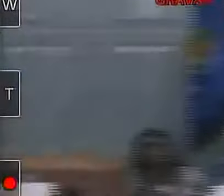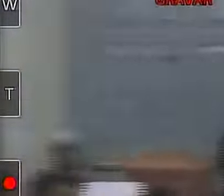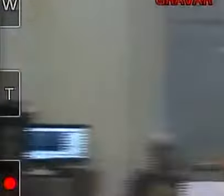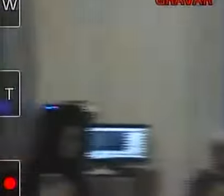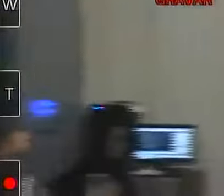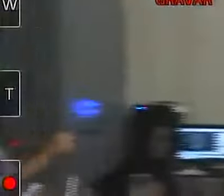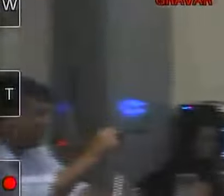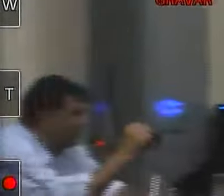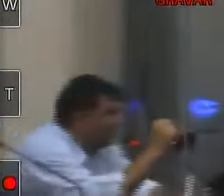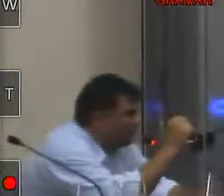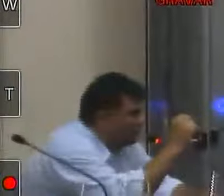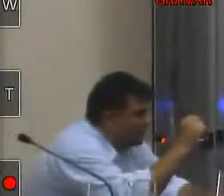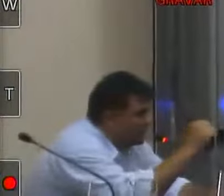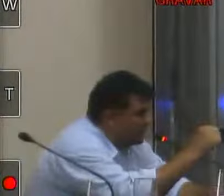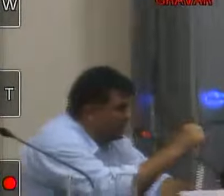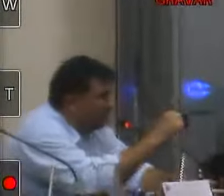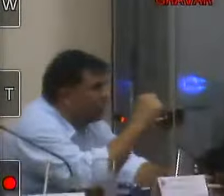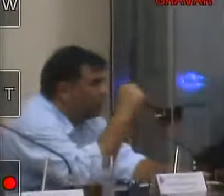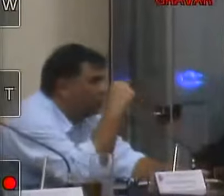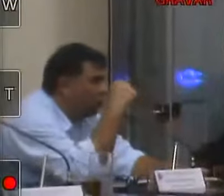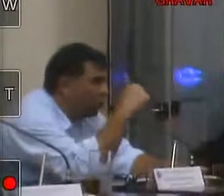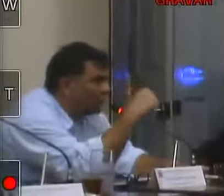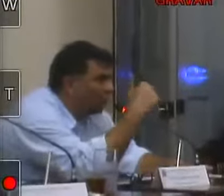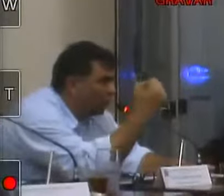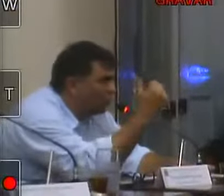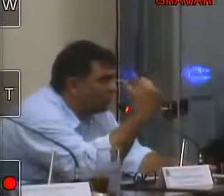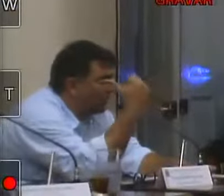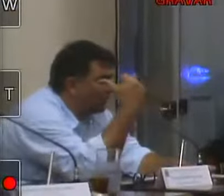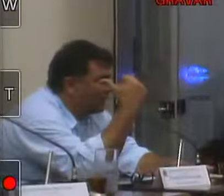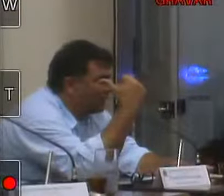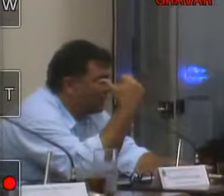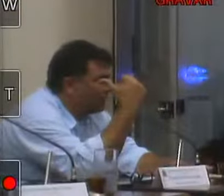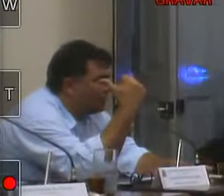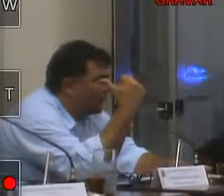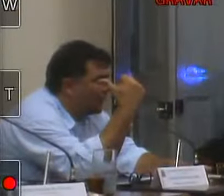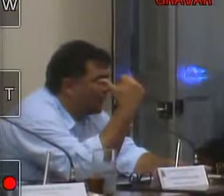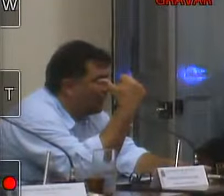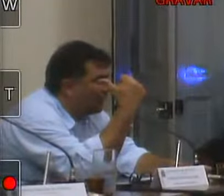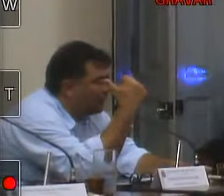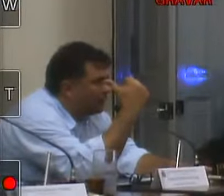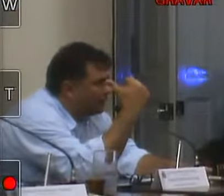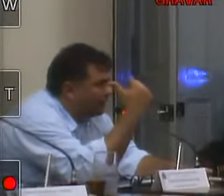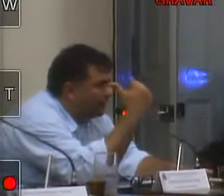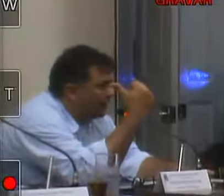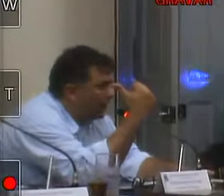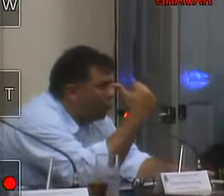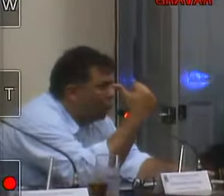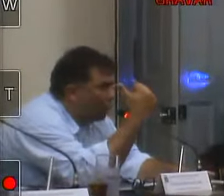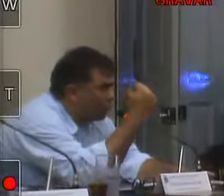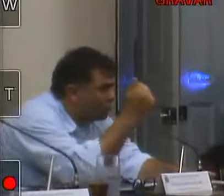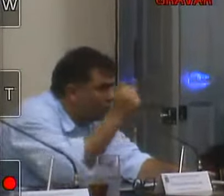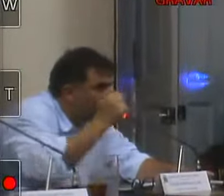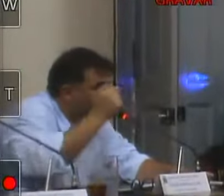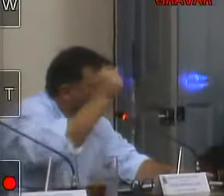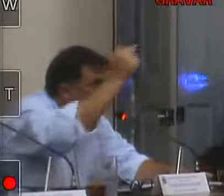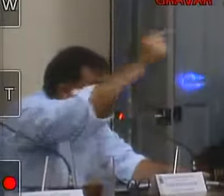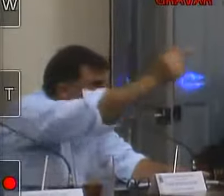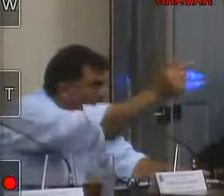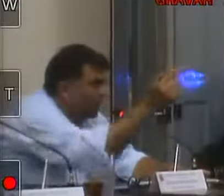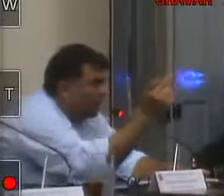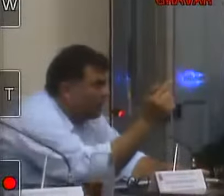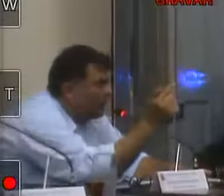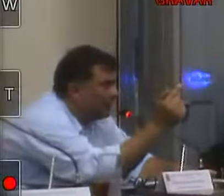você fala recapeamento, vai ser de ponta a ponta, aqui saindo da 145 indo